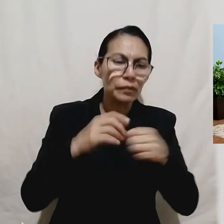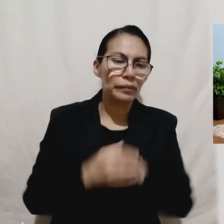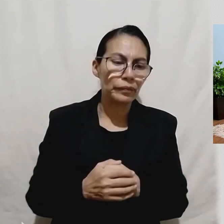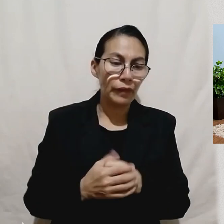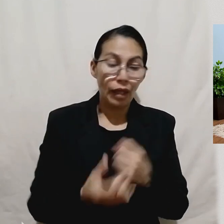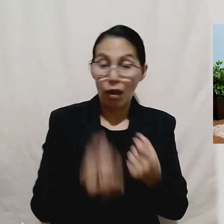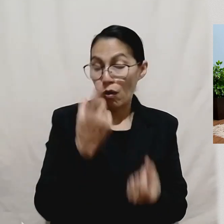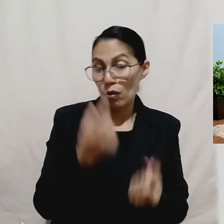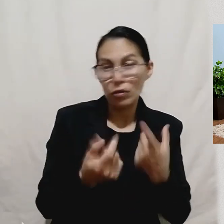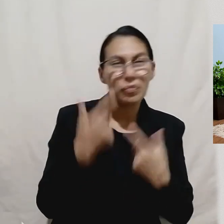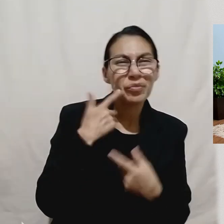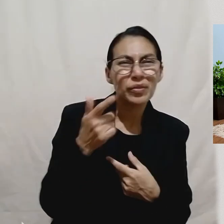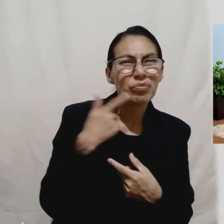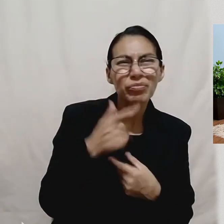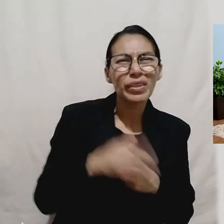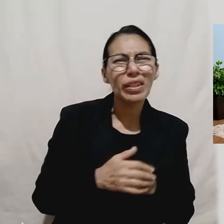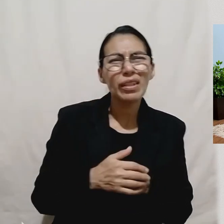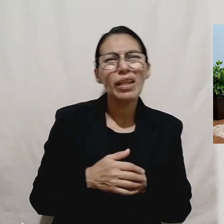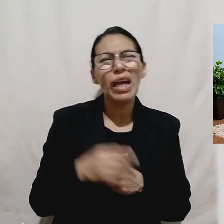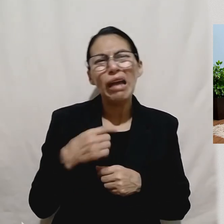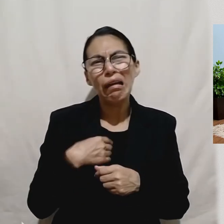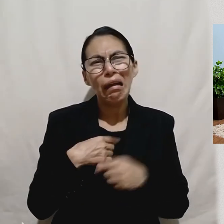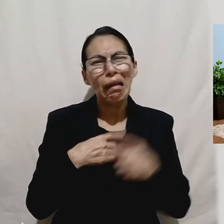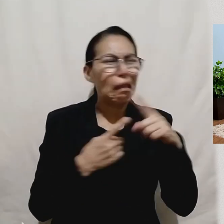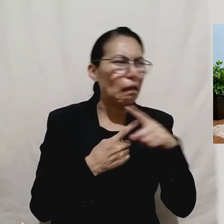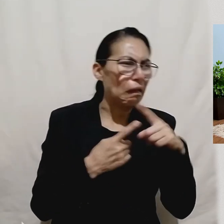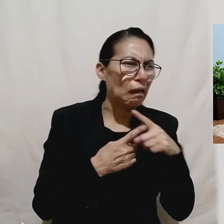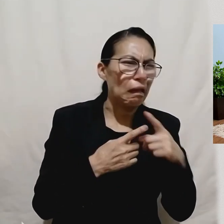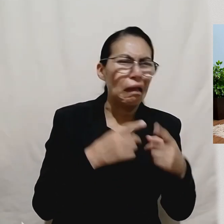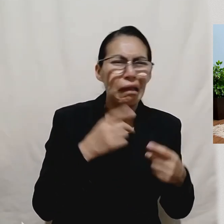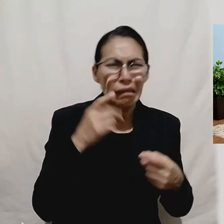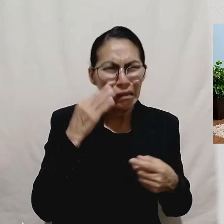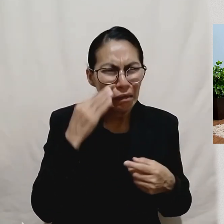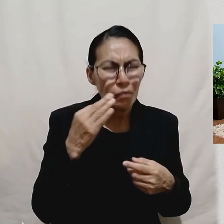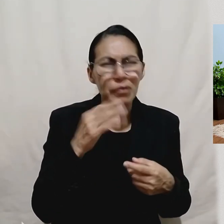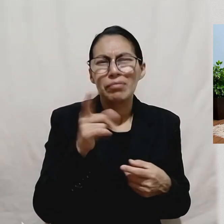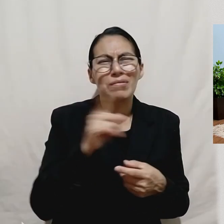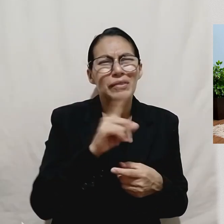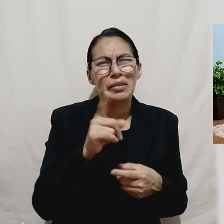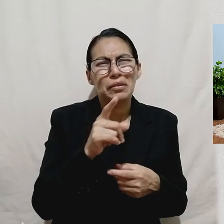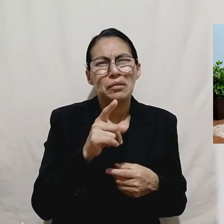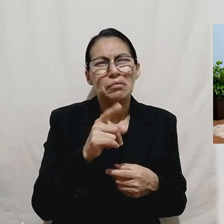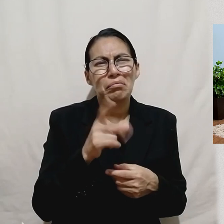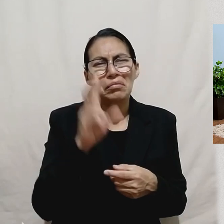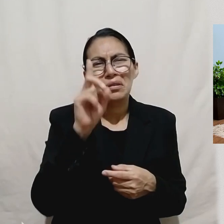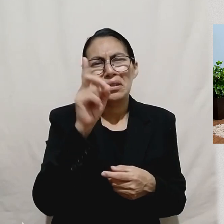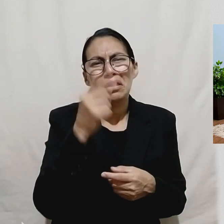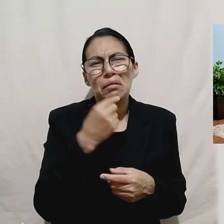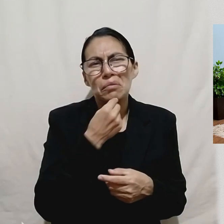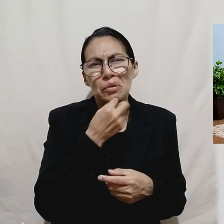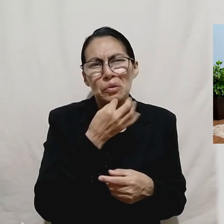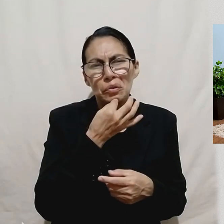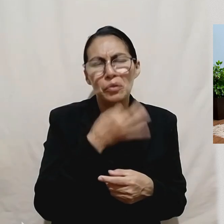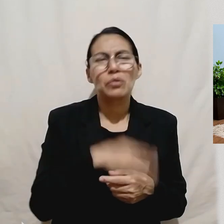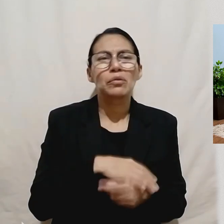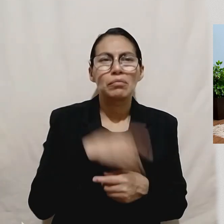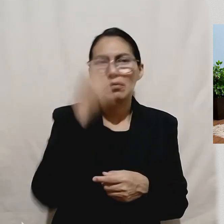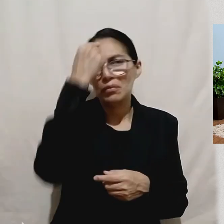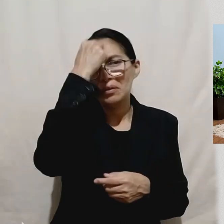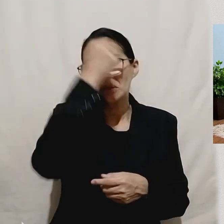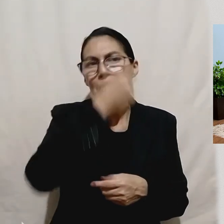porque muchos no quieren que porque ahí Es que me va a quitar mucho tiempo en la tarea pero no es tanto no son media hora que le puedes dedicar